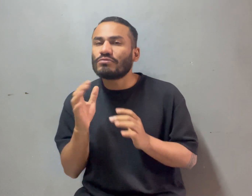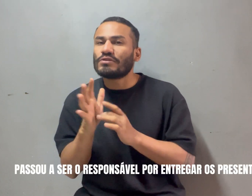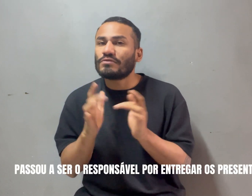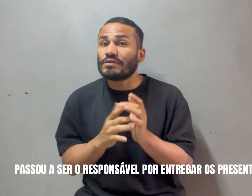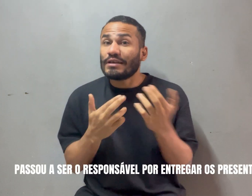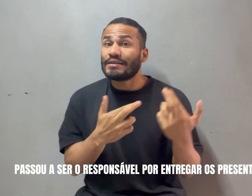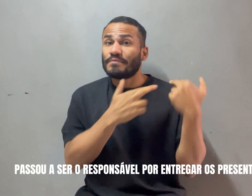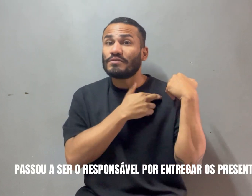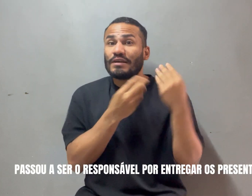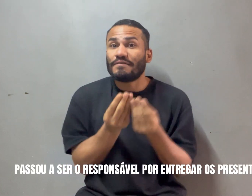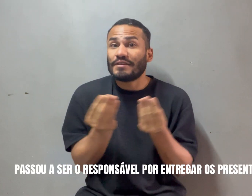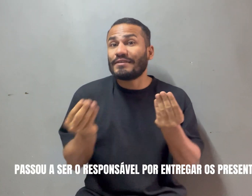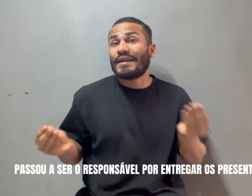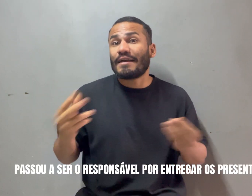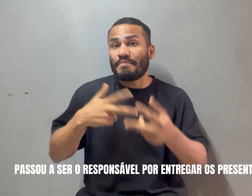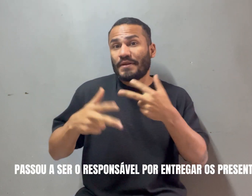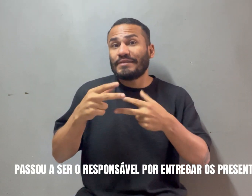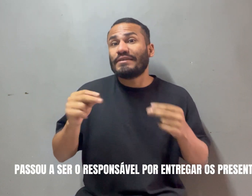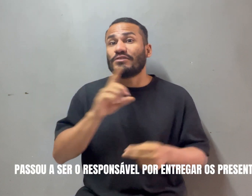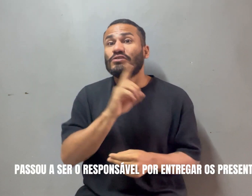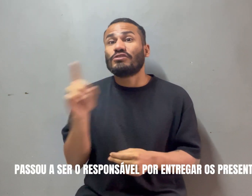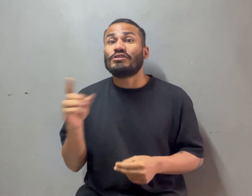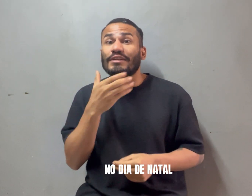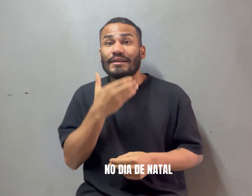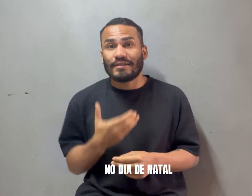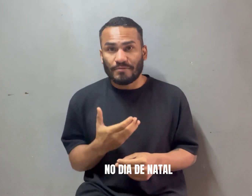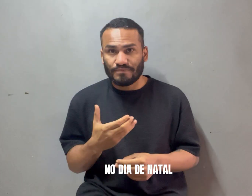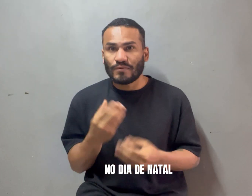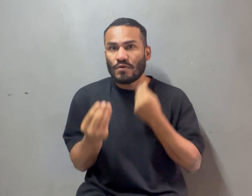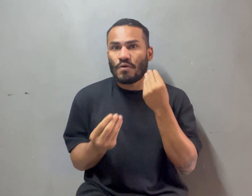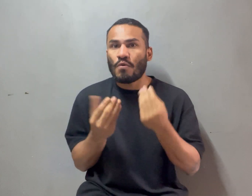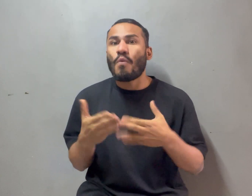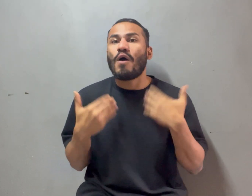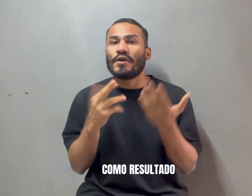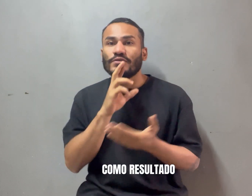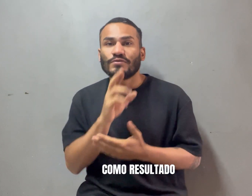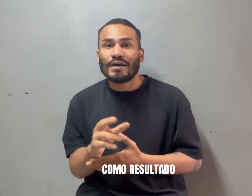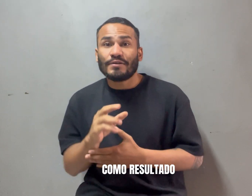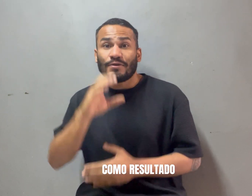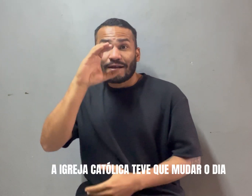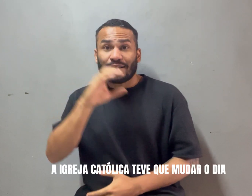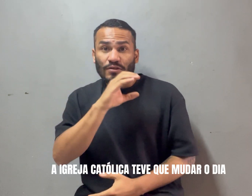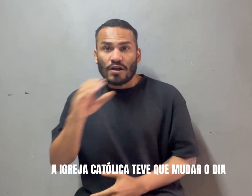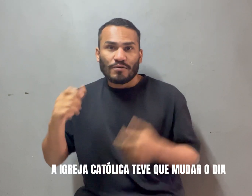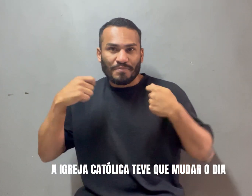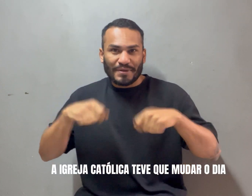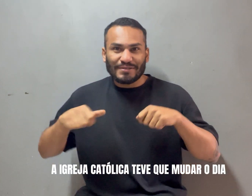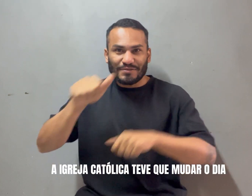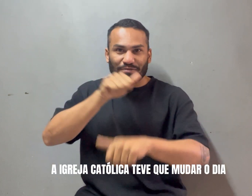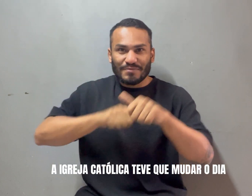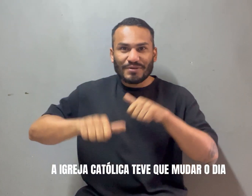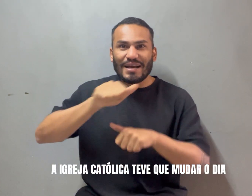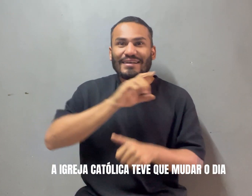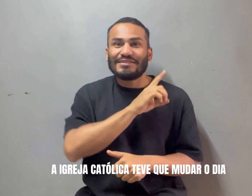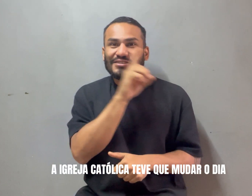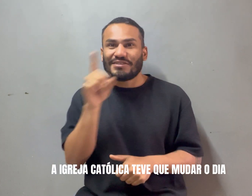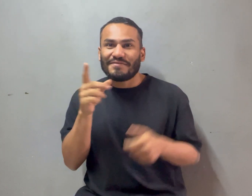passou a ser o responsável por entregar os presentes no dia de Natal. Como resultado, a Igreja Católica teve que mudar o dia